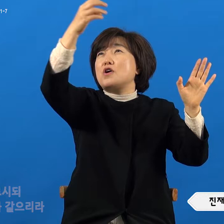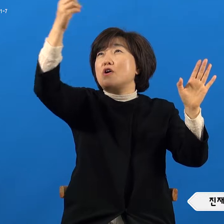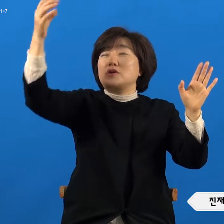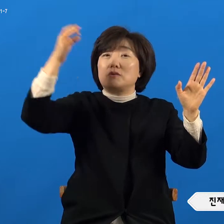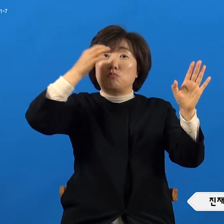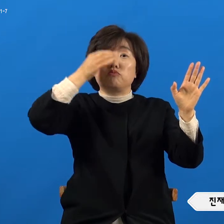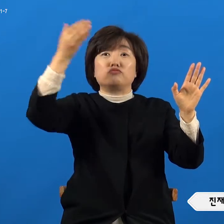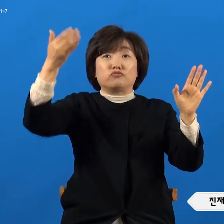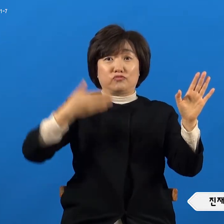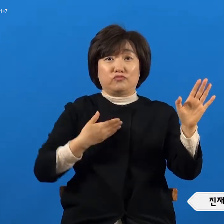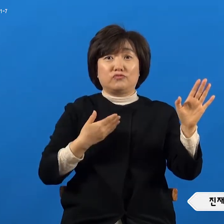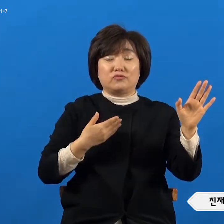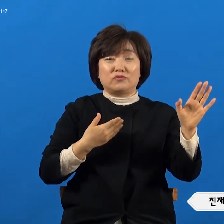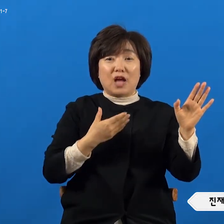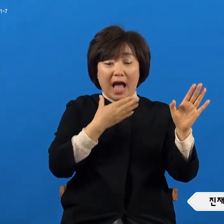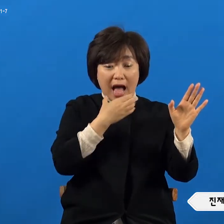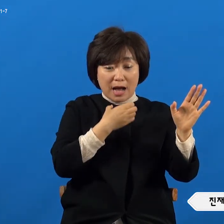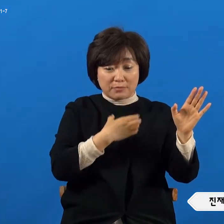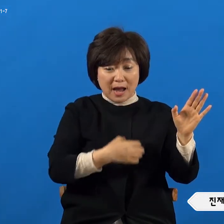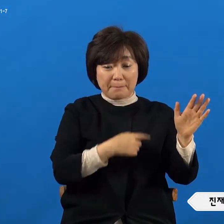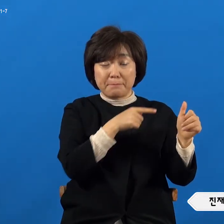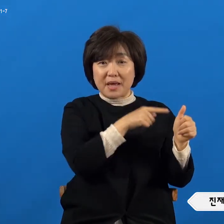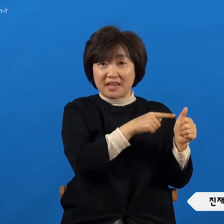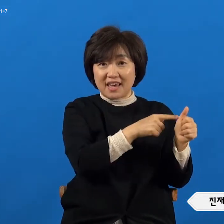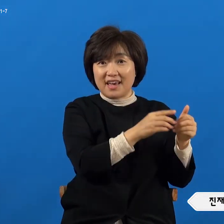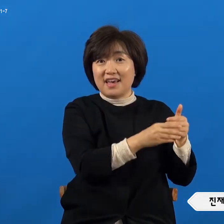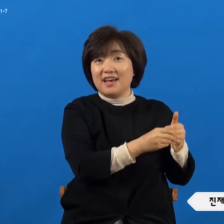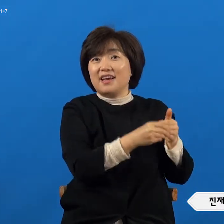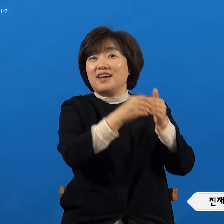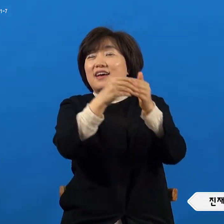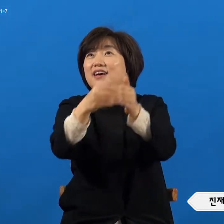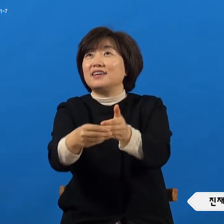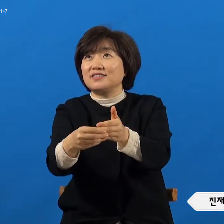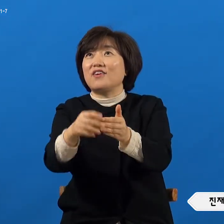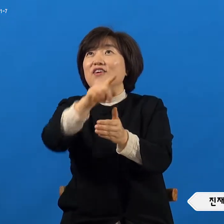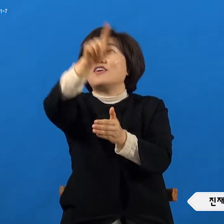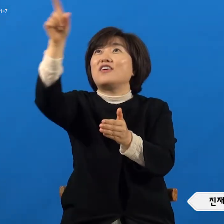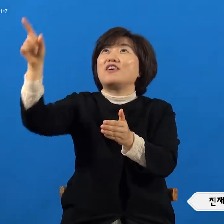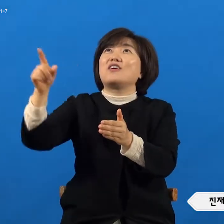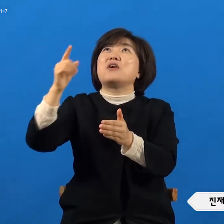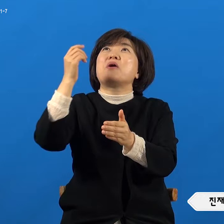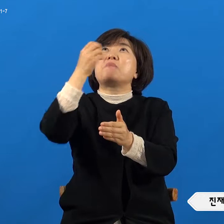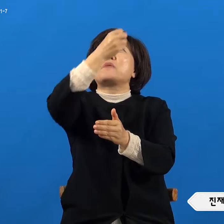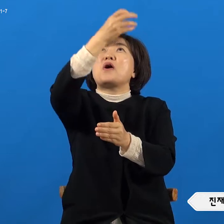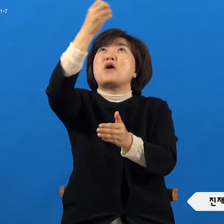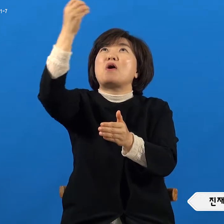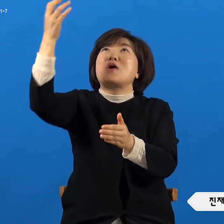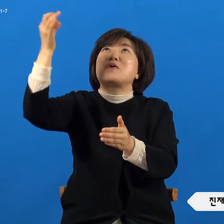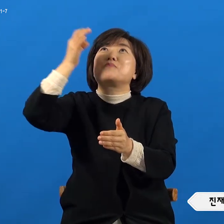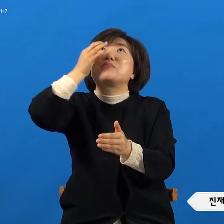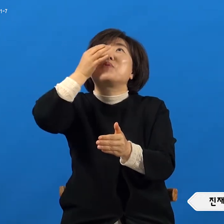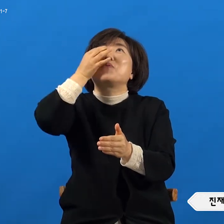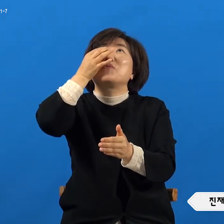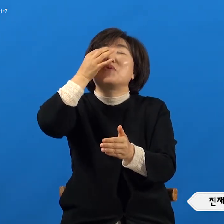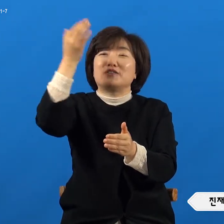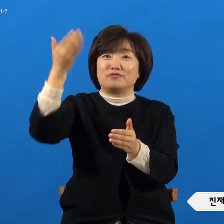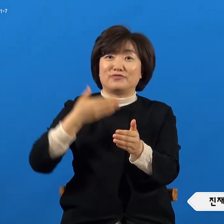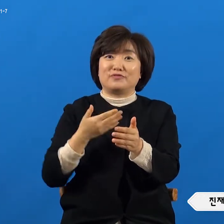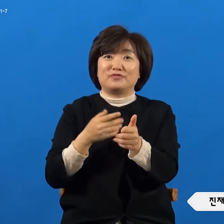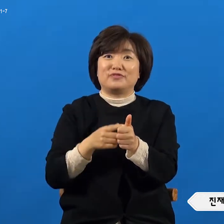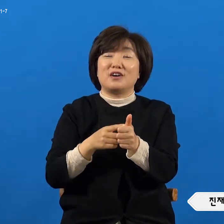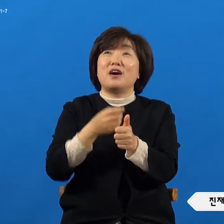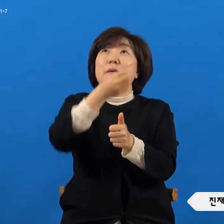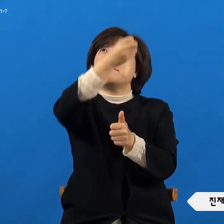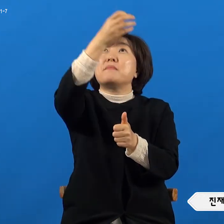보여주셨습니다. 아브라함을 데리고 나가서 별들을 보여주십니다. 그리고 그 별들처럼,